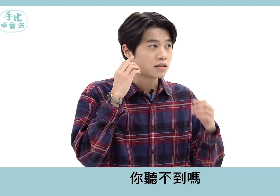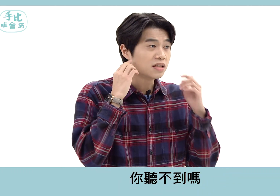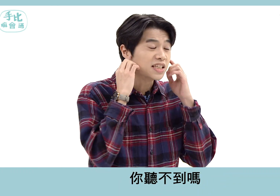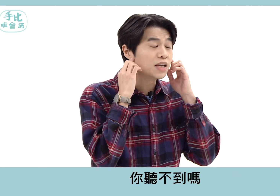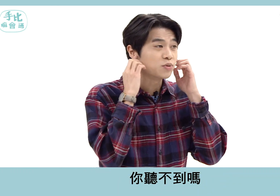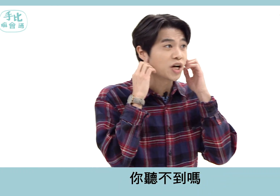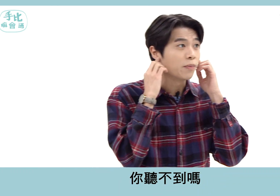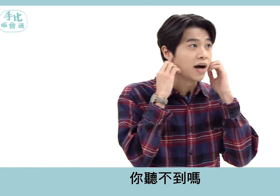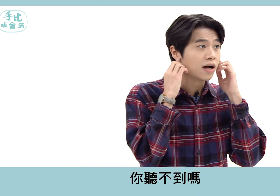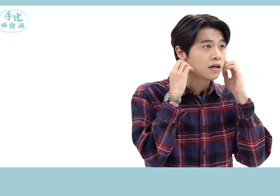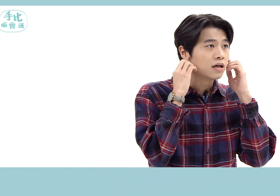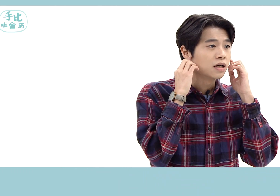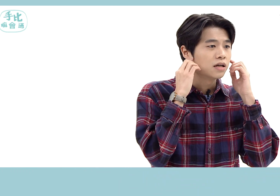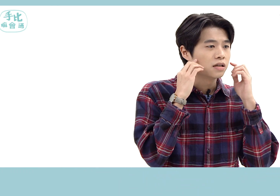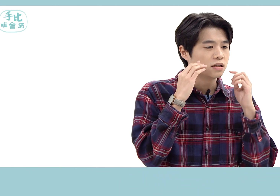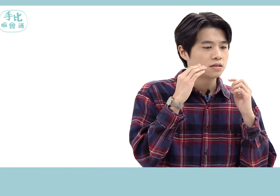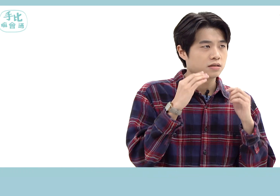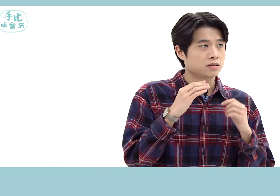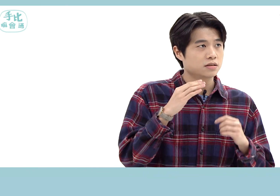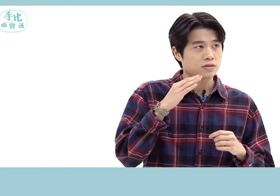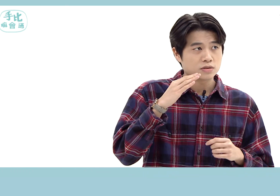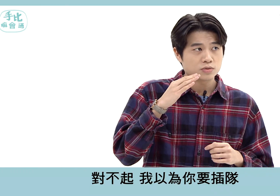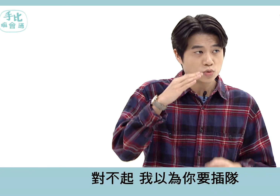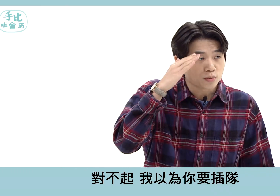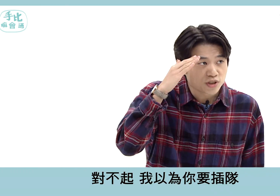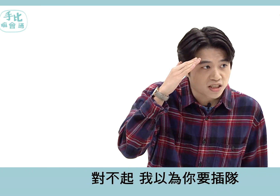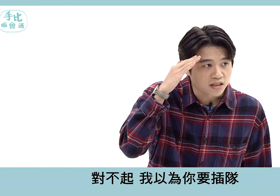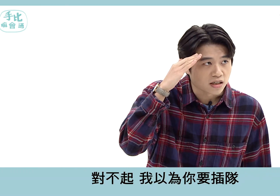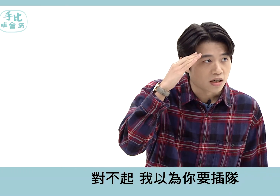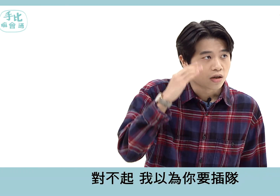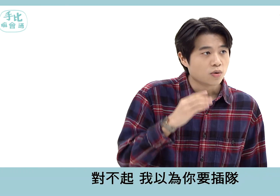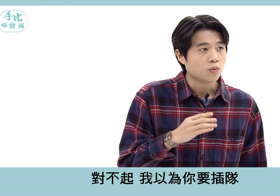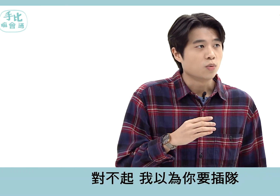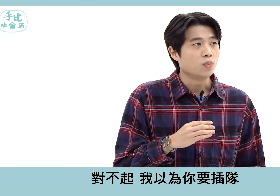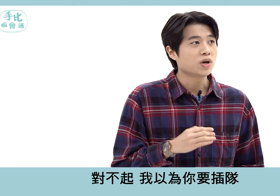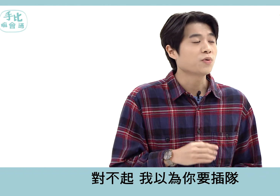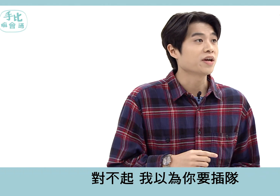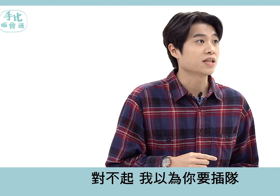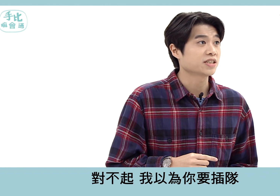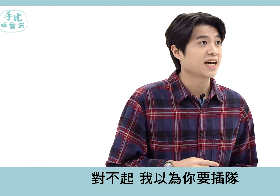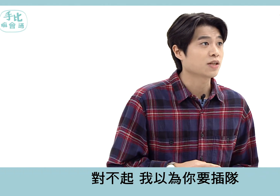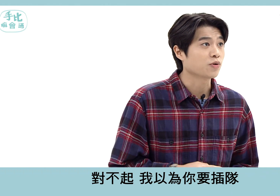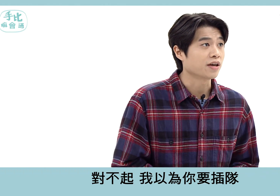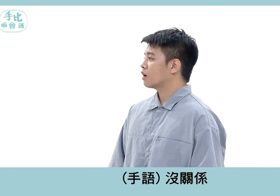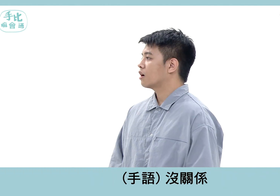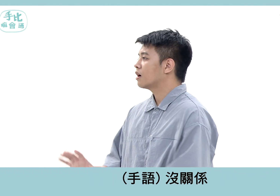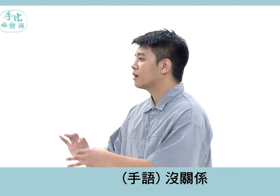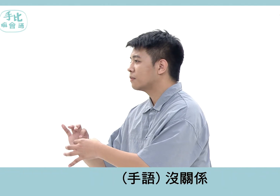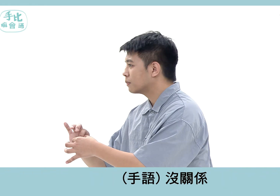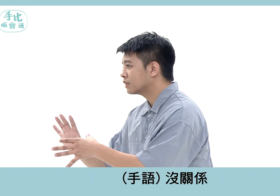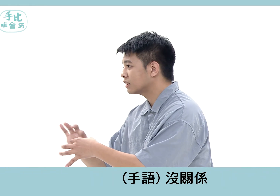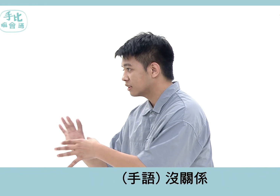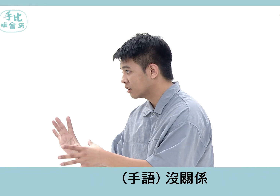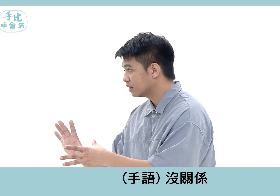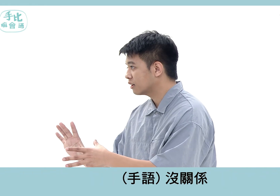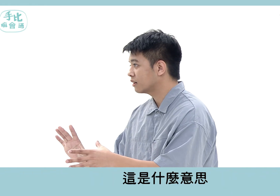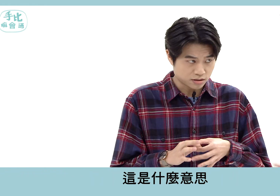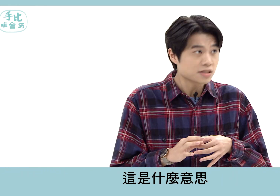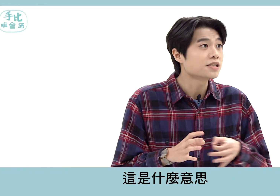你听不到吗？对不起，我以为你要插队。这是什